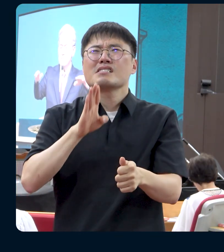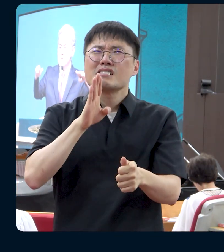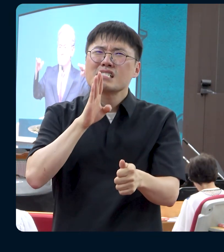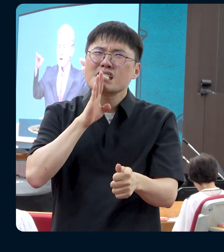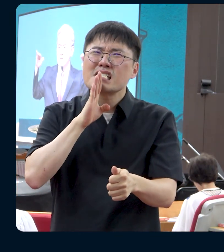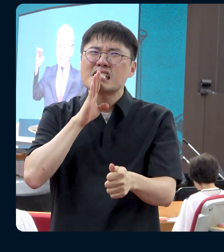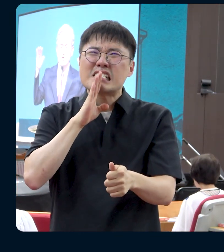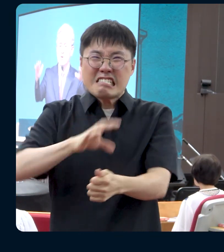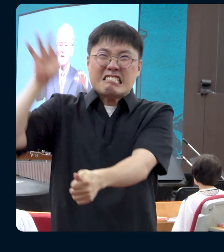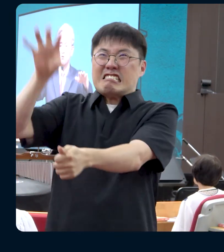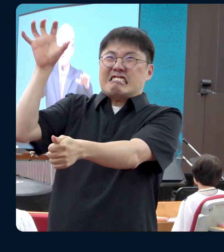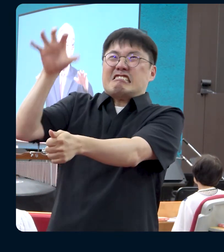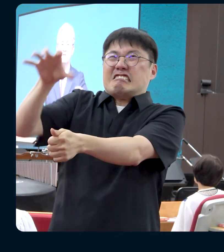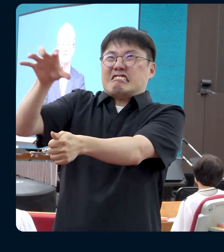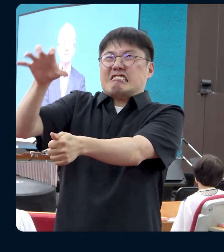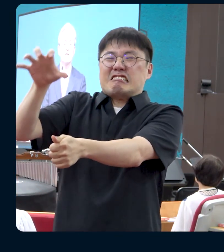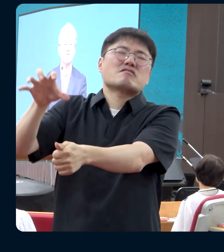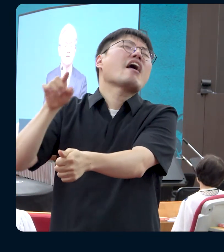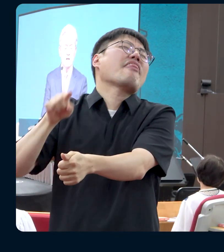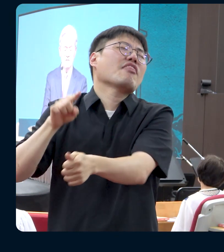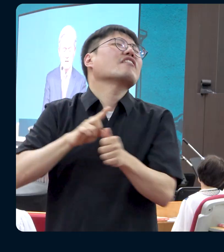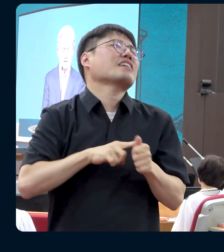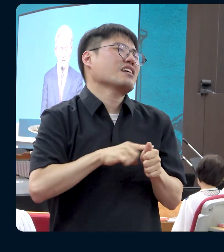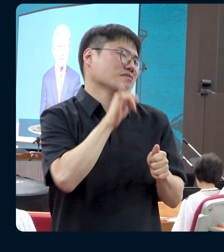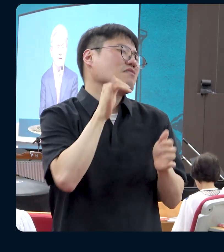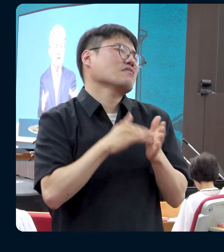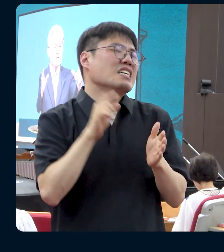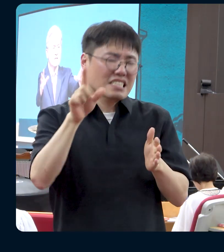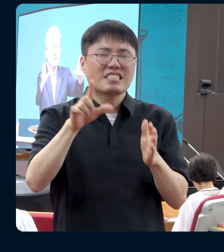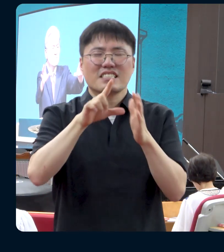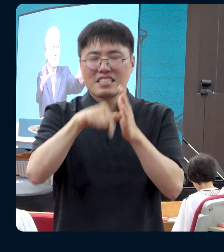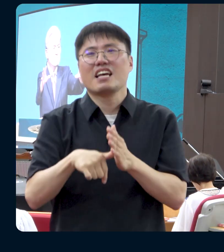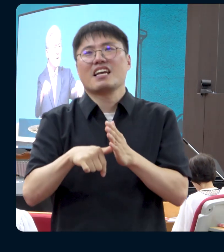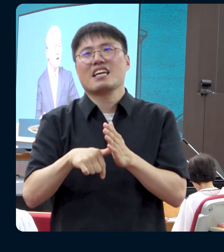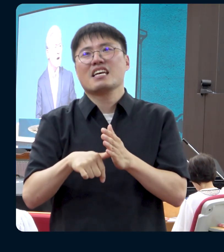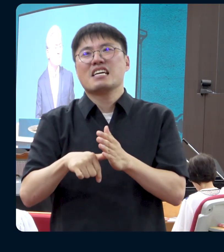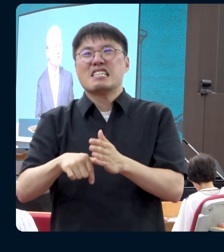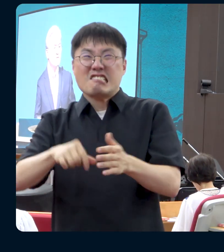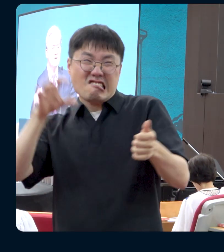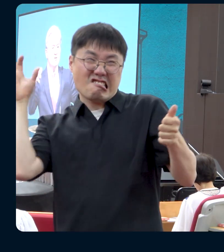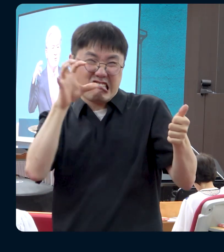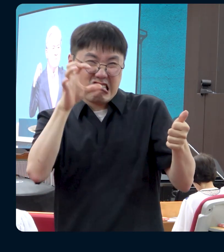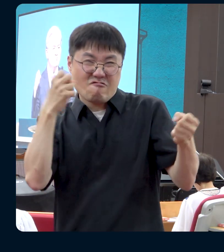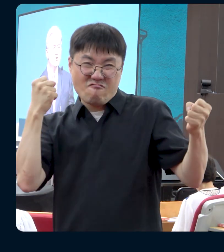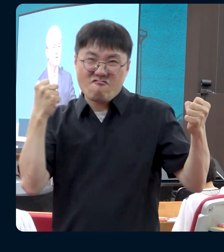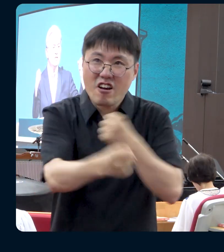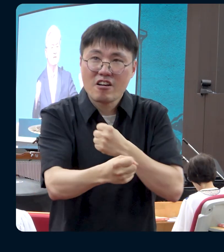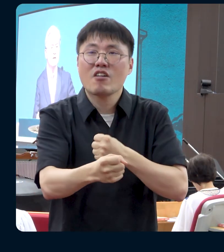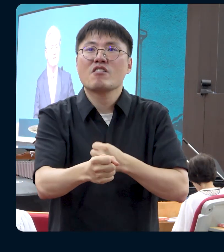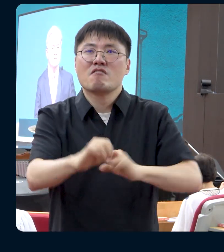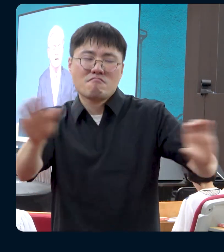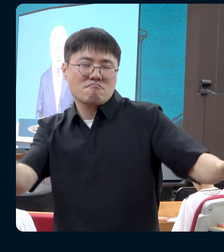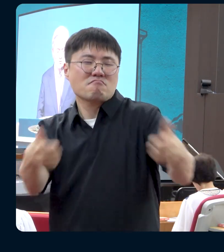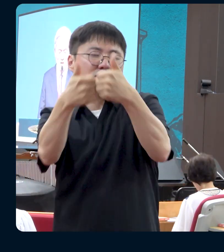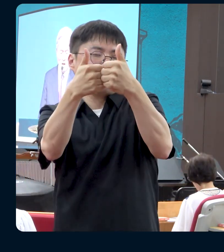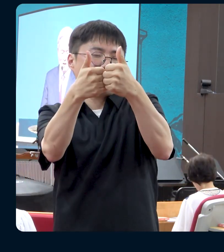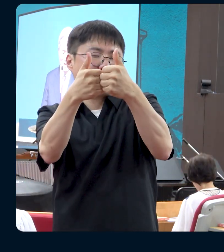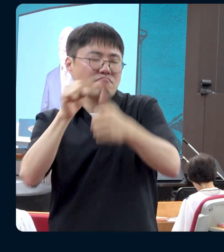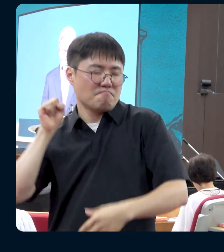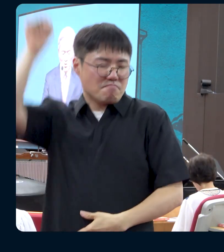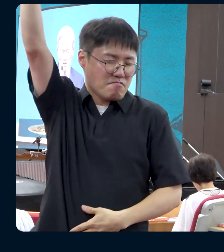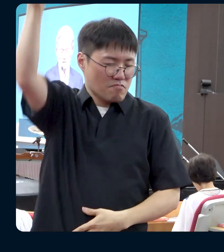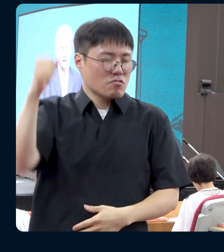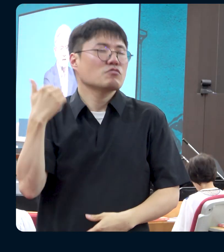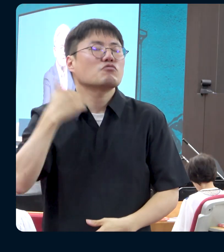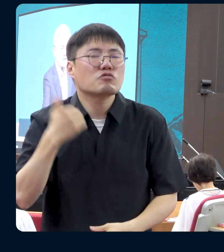하는 진짜 핍박을 엄청나게 했던 왕이 있는 그 자리였잖아요. 그때 그 핍박 앞에서 정말 분연히